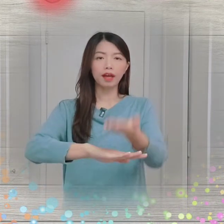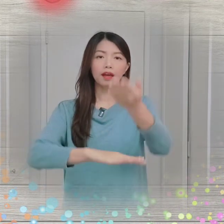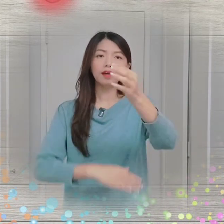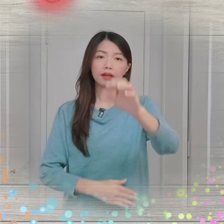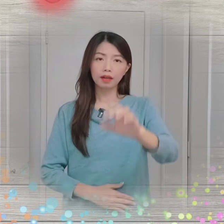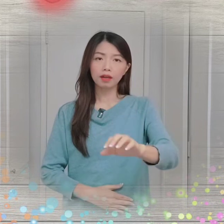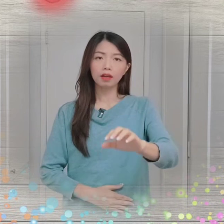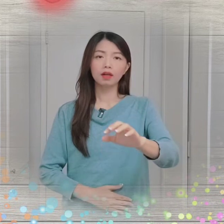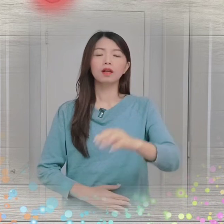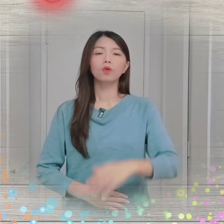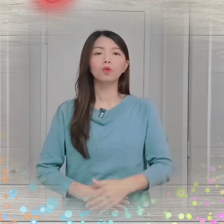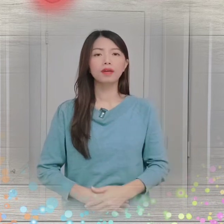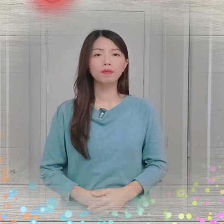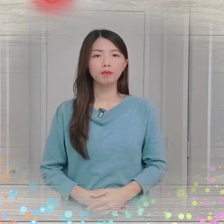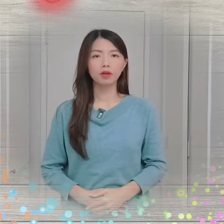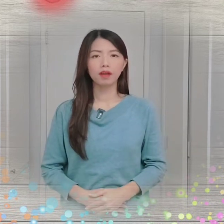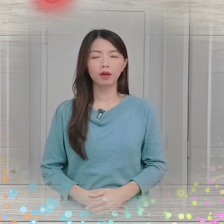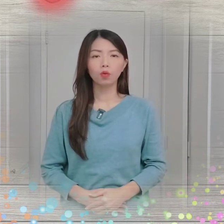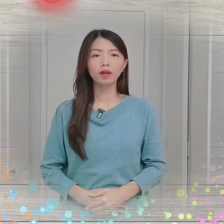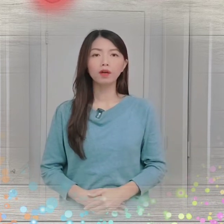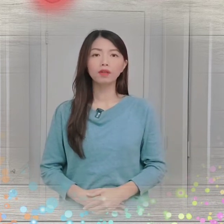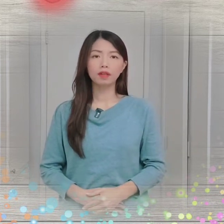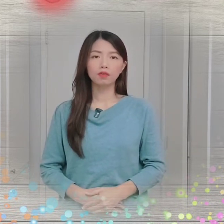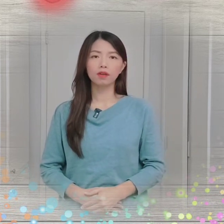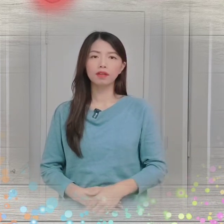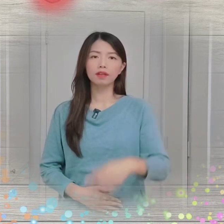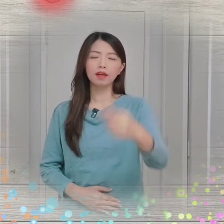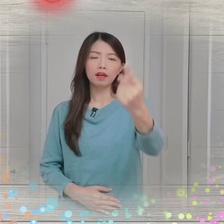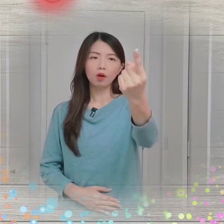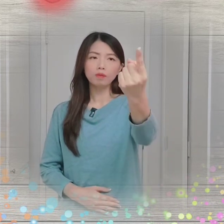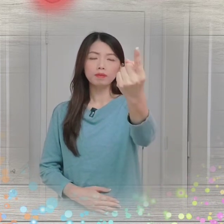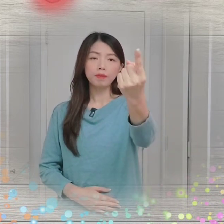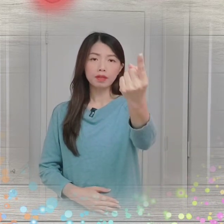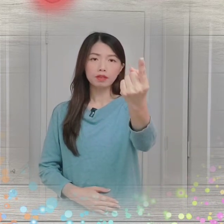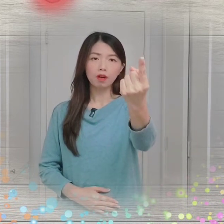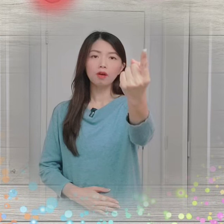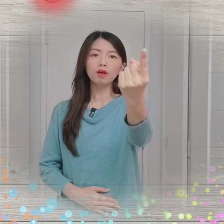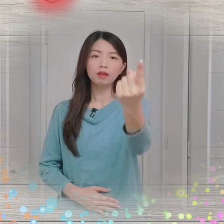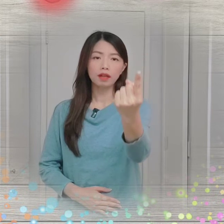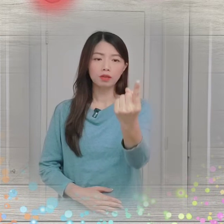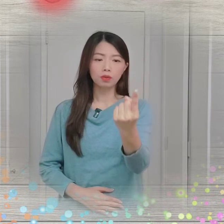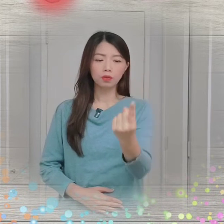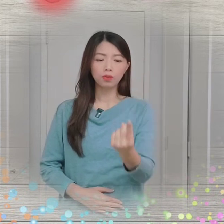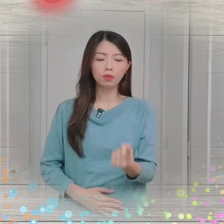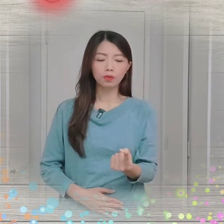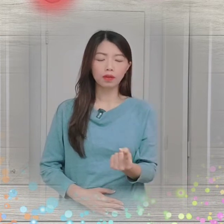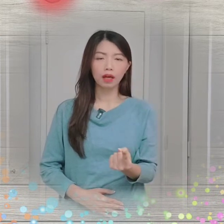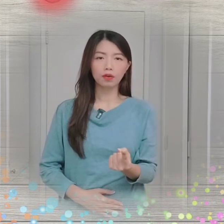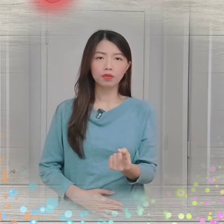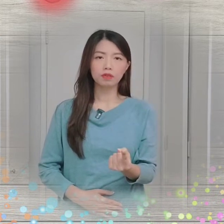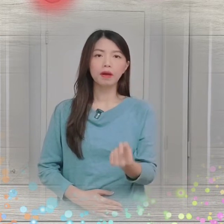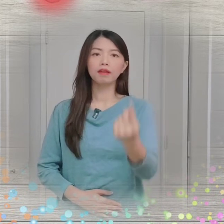위에 오자 멈췄네 오다라고 하는 뜻의 수어는 검증만 피셔서 내쪽으로